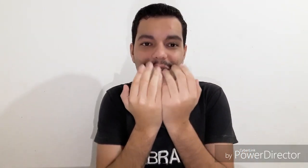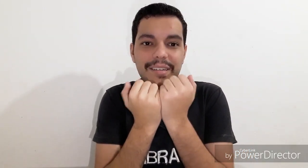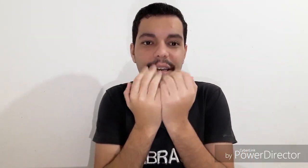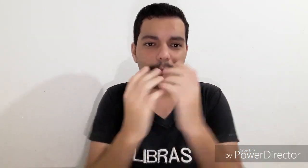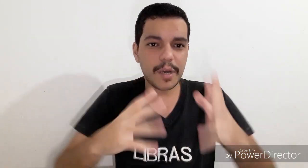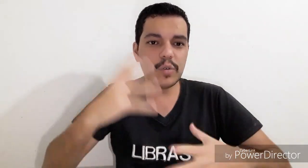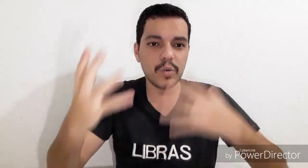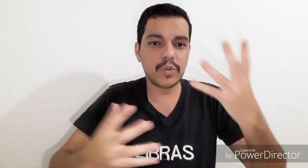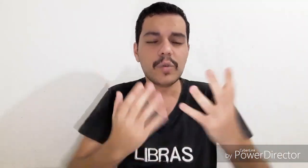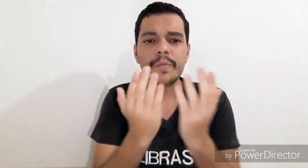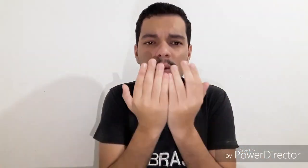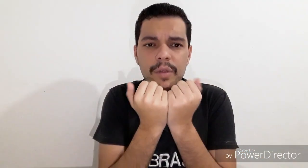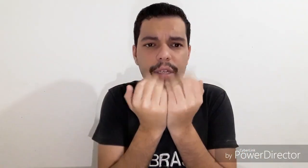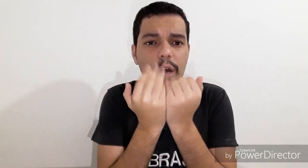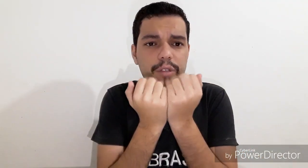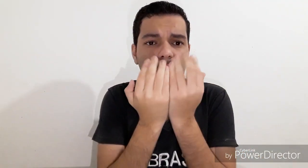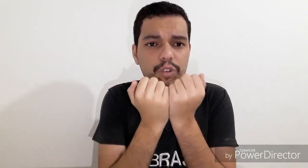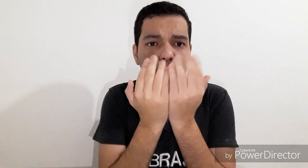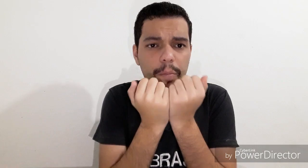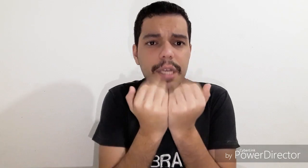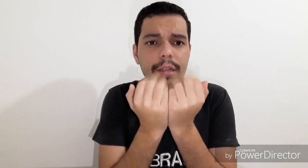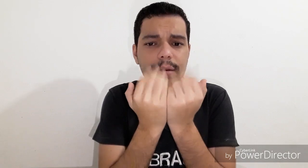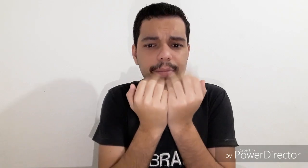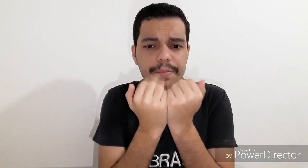conhecem pelo uso, e é o sinal de comida.